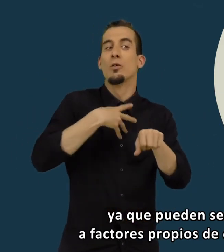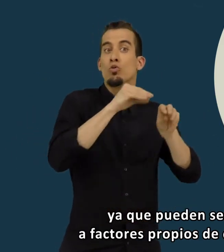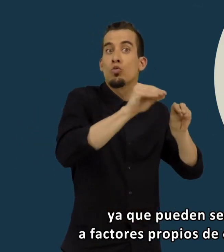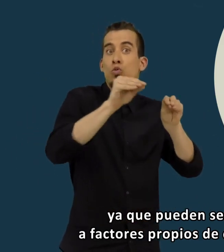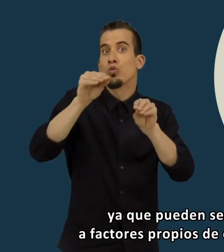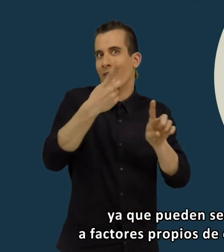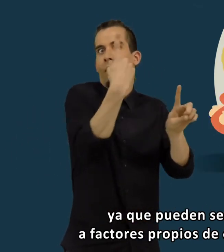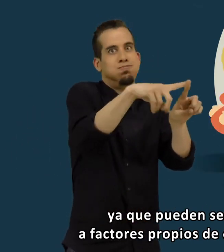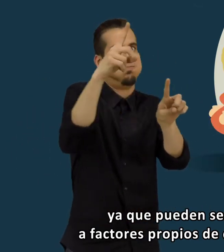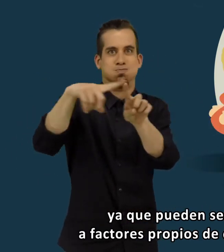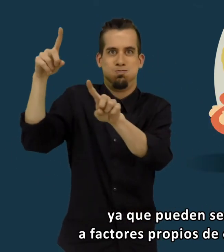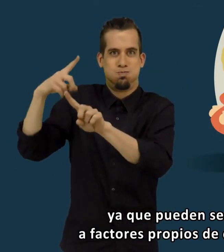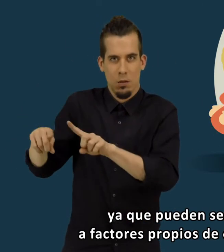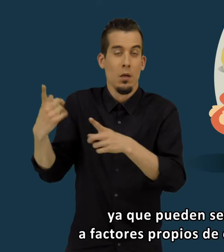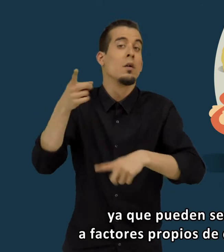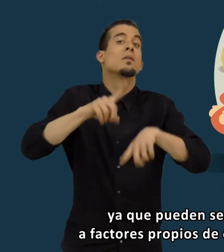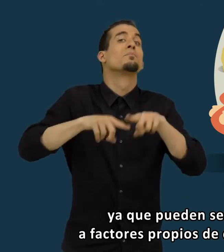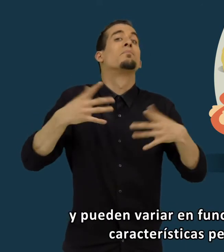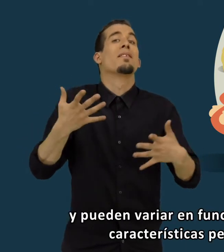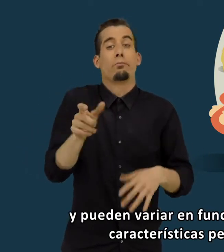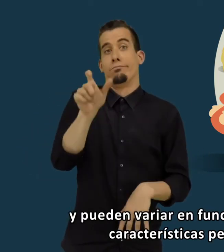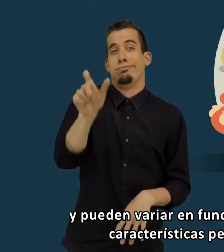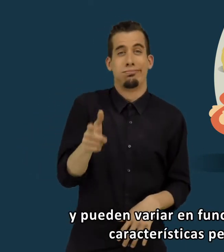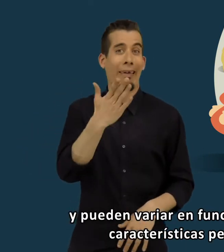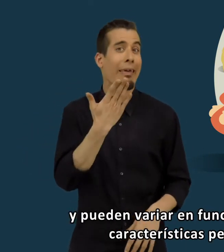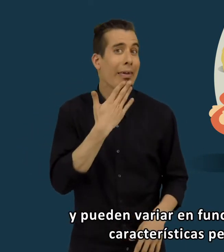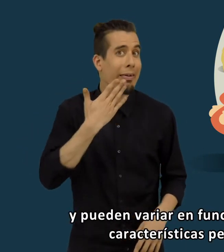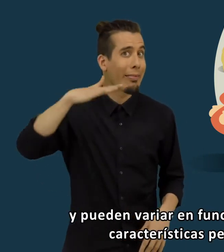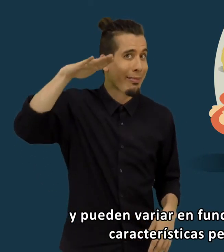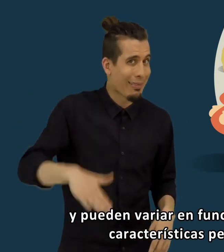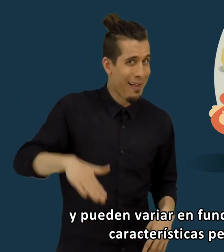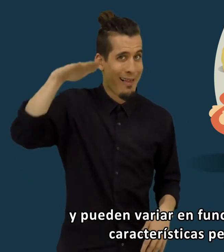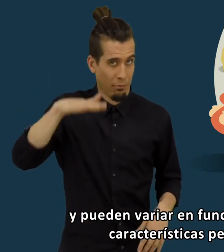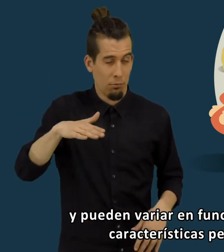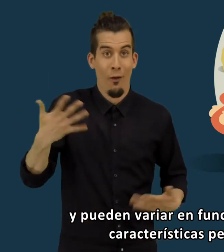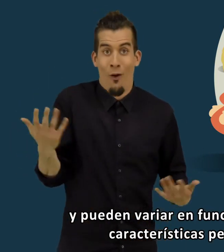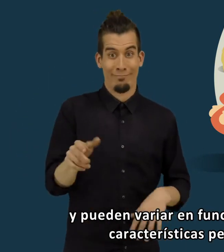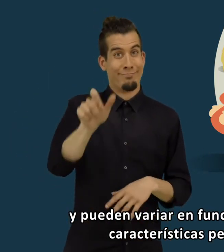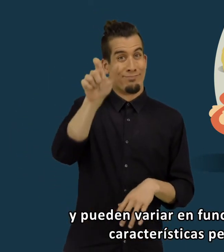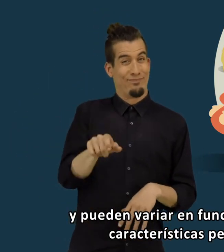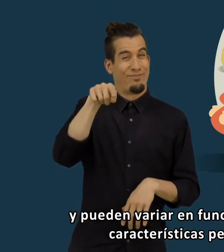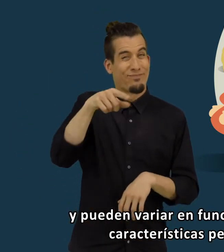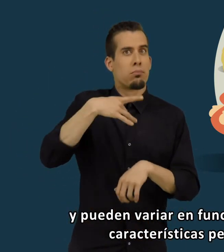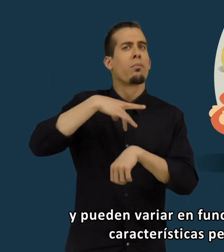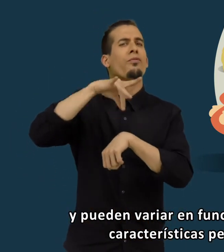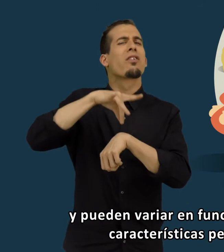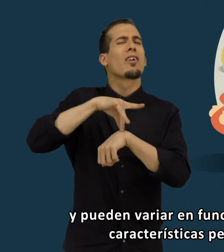a factores propios de cada persona y pueden variar en función de la edad, características